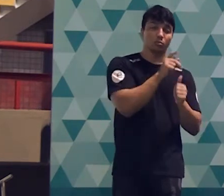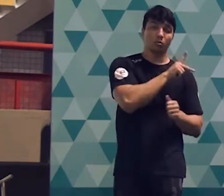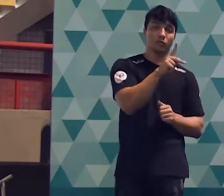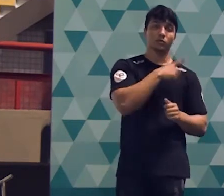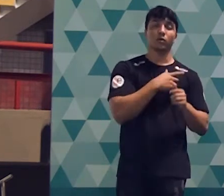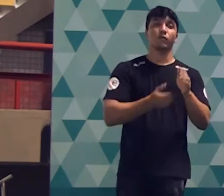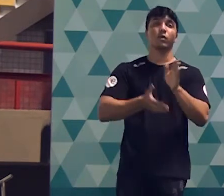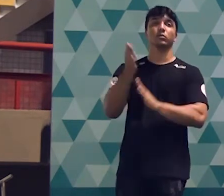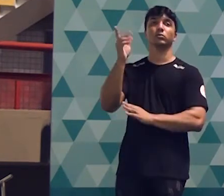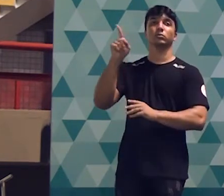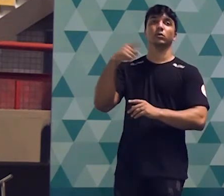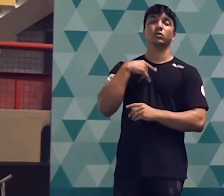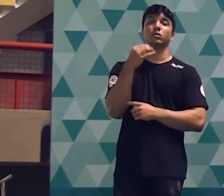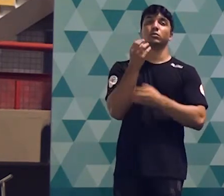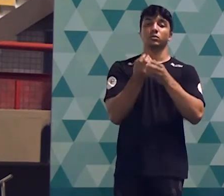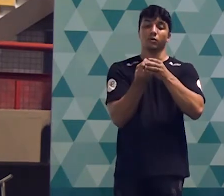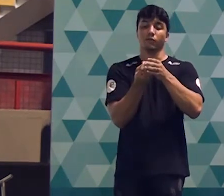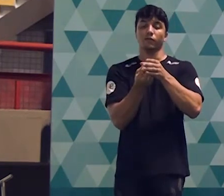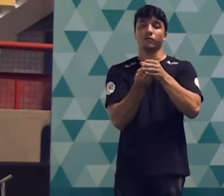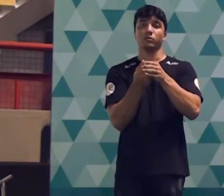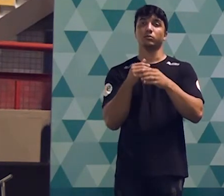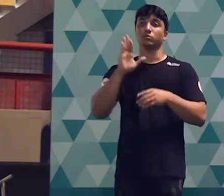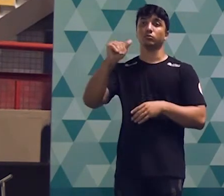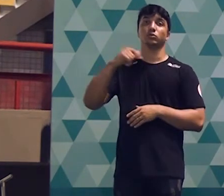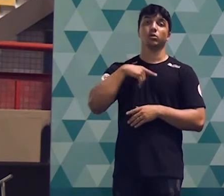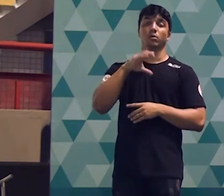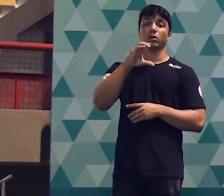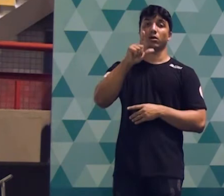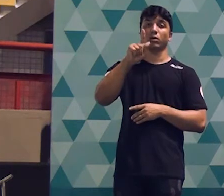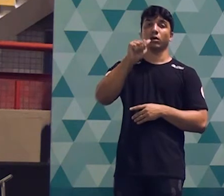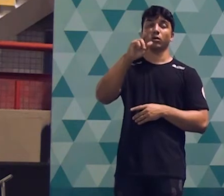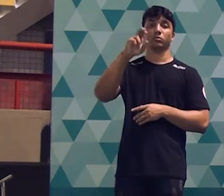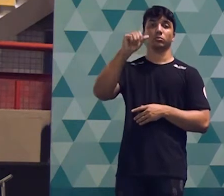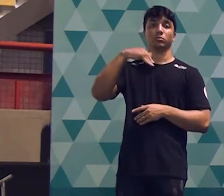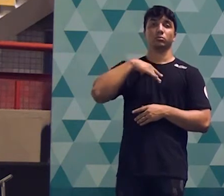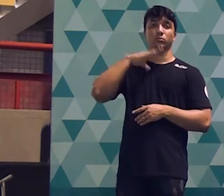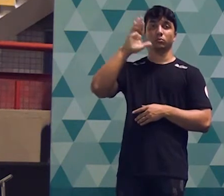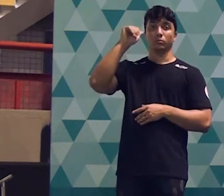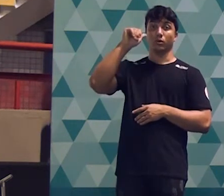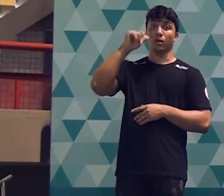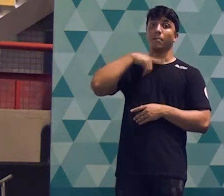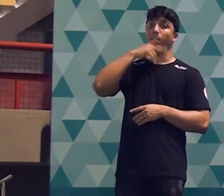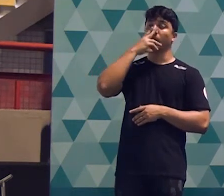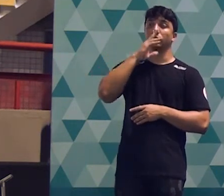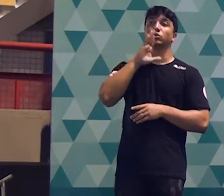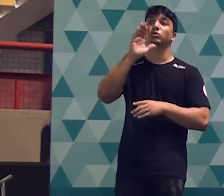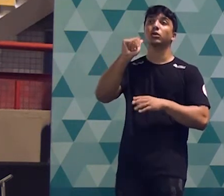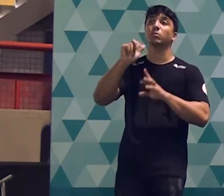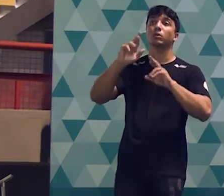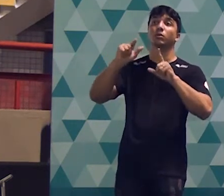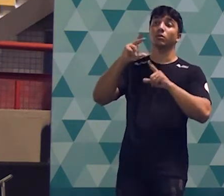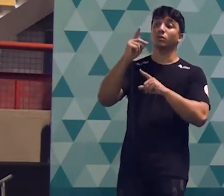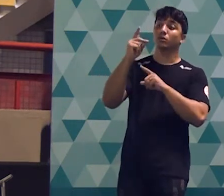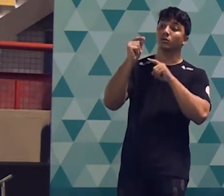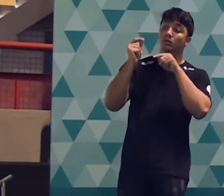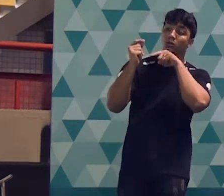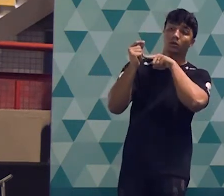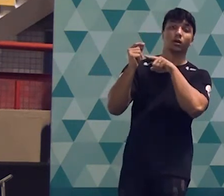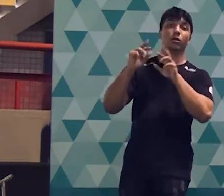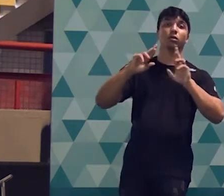viagem, a gente estava tomando uma cerveja e a gente foi chamar um garçom. Aqui em Fortaleza, ele disse, garçom, vai fazer isso na